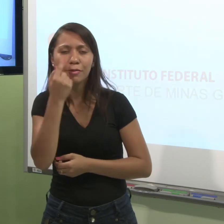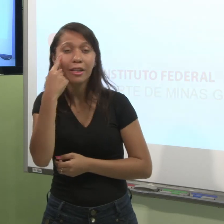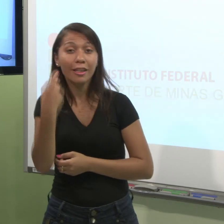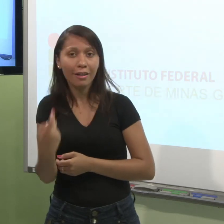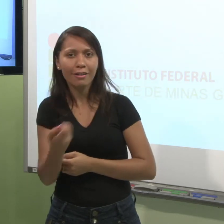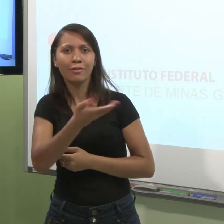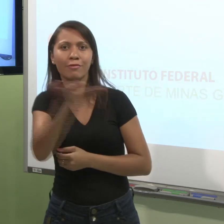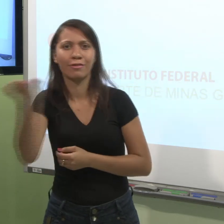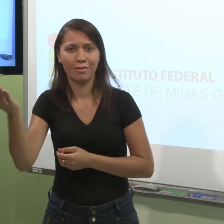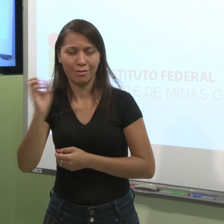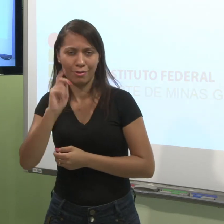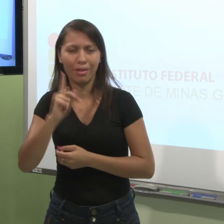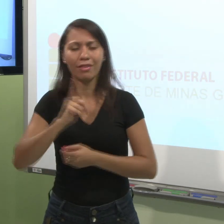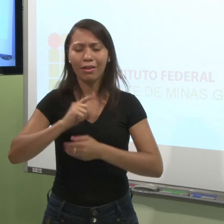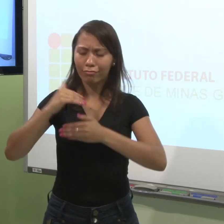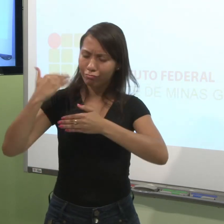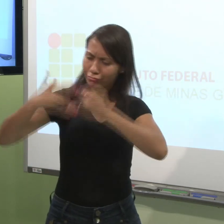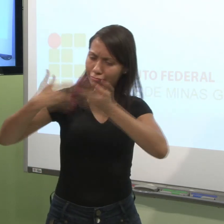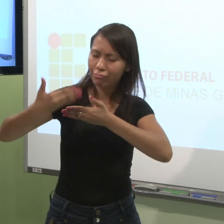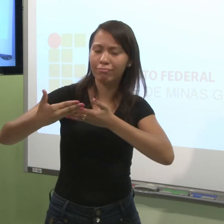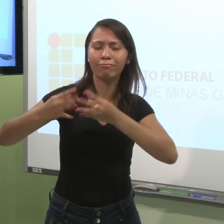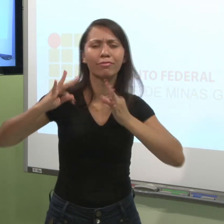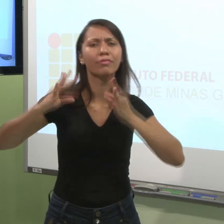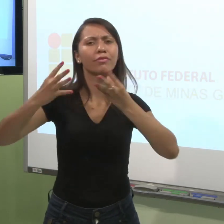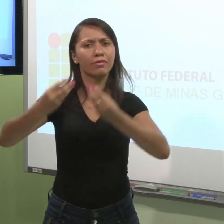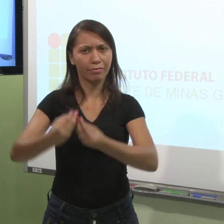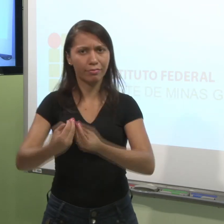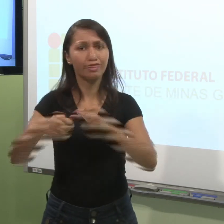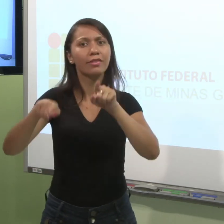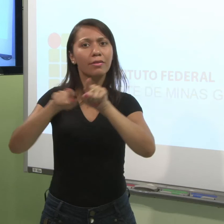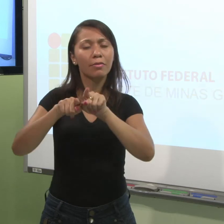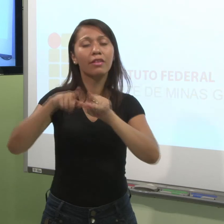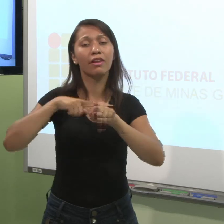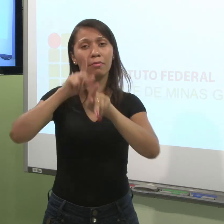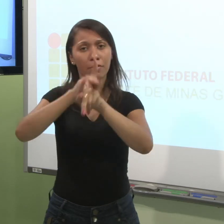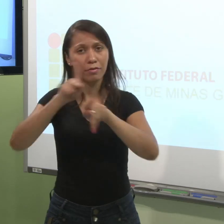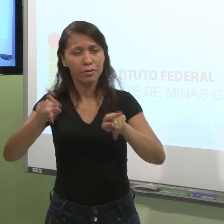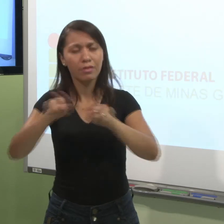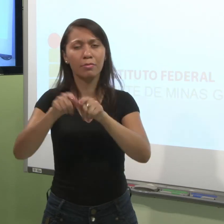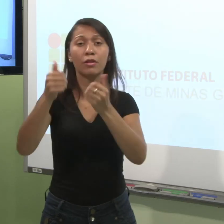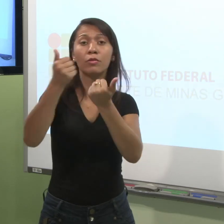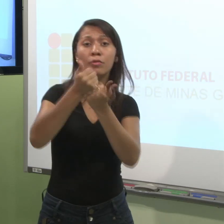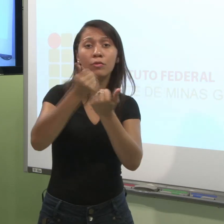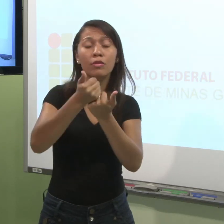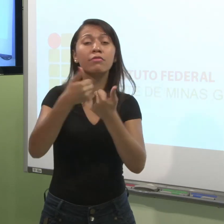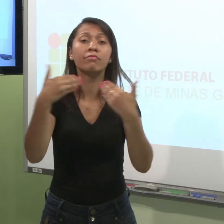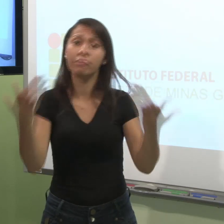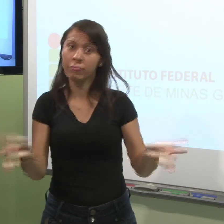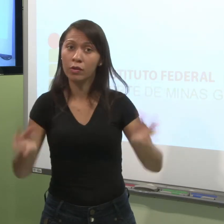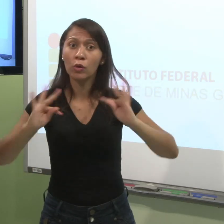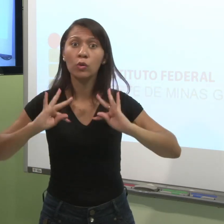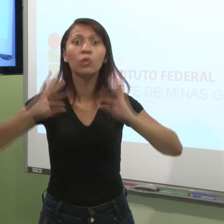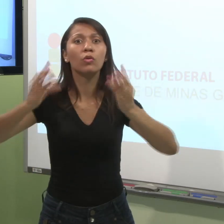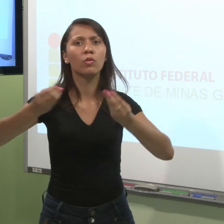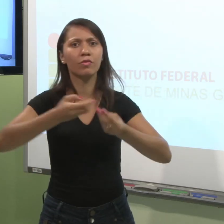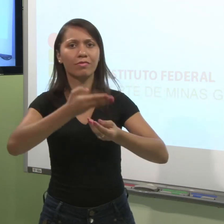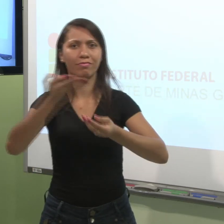conhecimento, dos demais colegas, dos tutores e professores. Afinal de contas, pessoal, todos nós somos